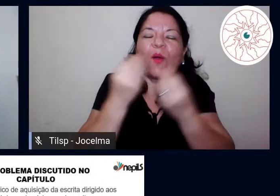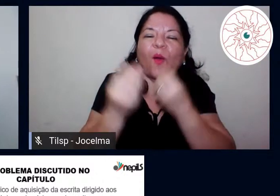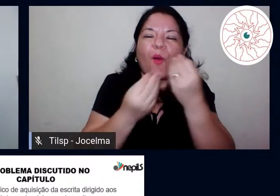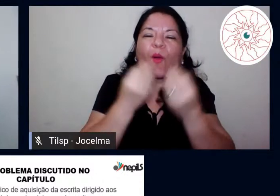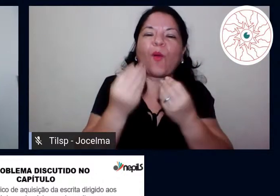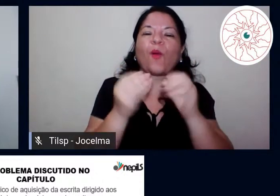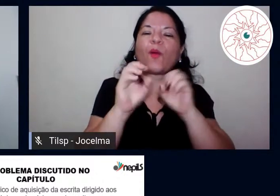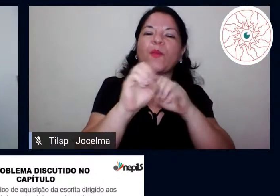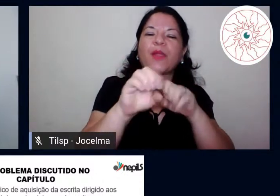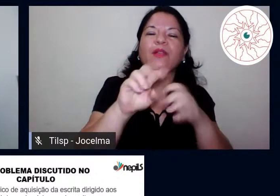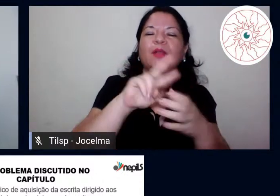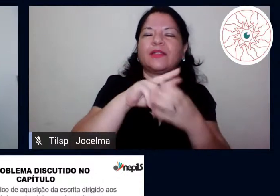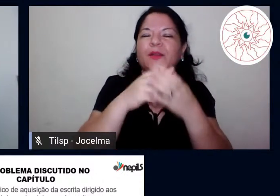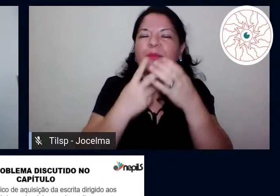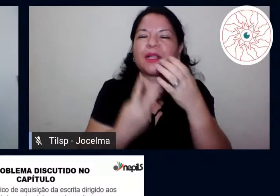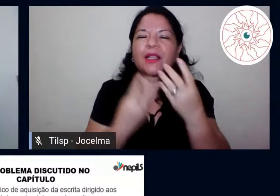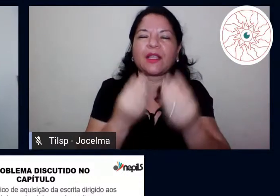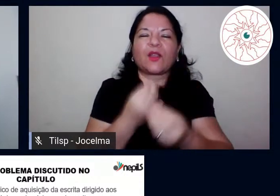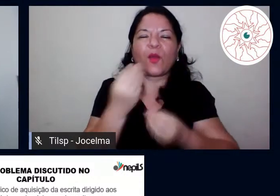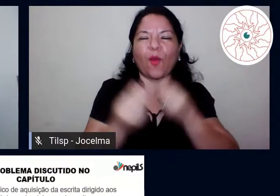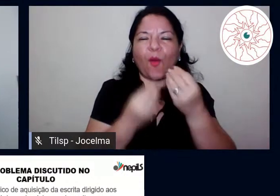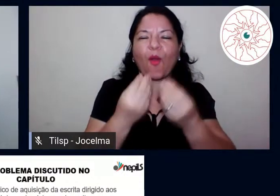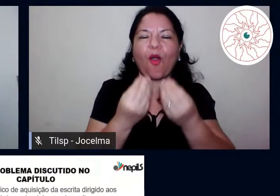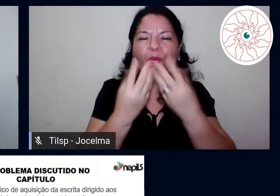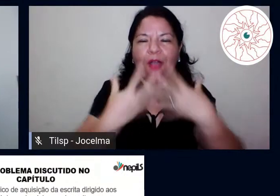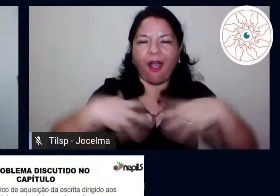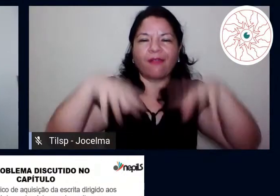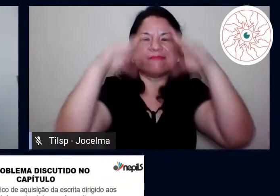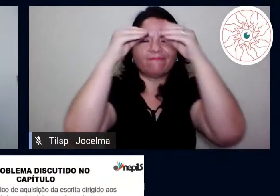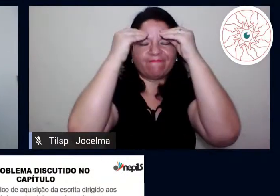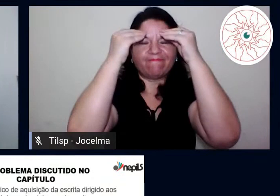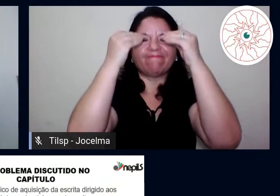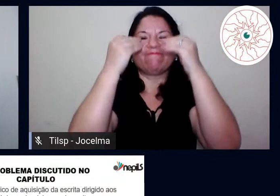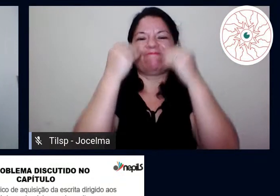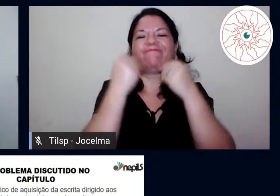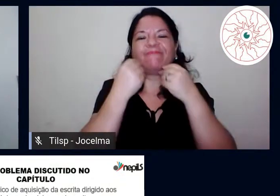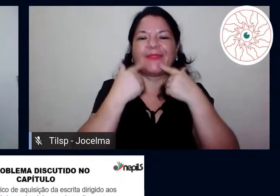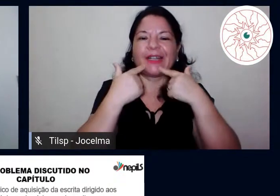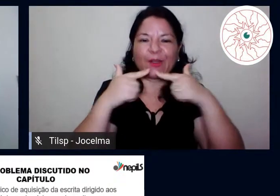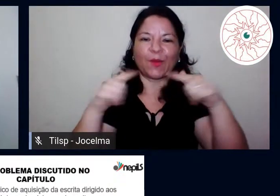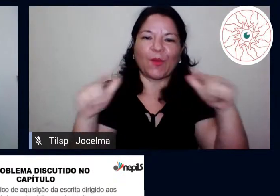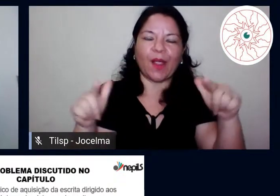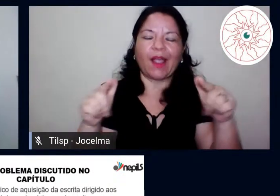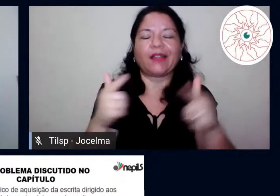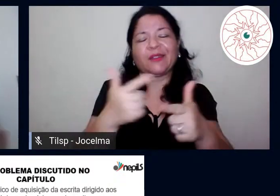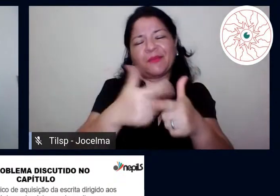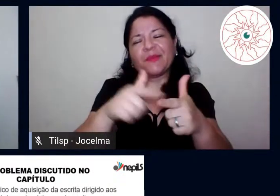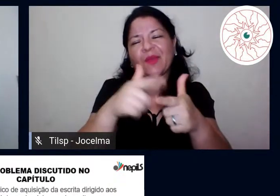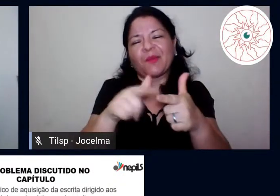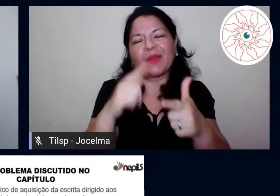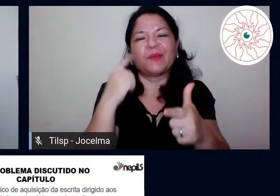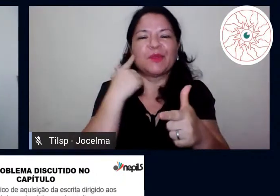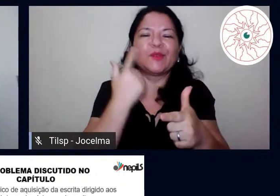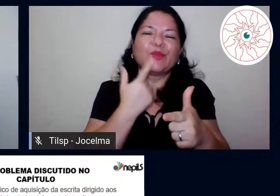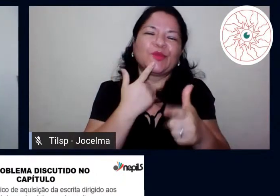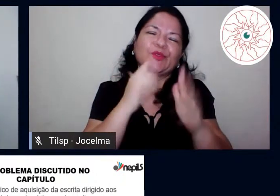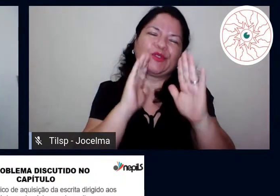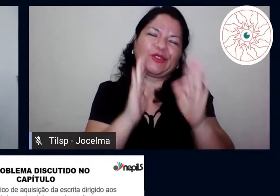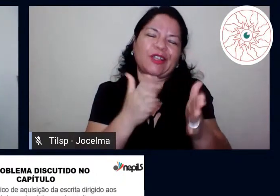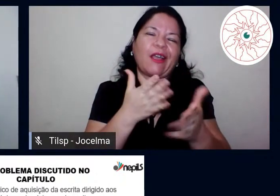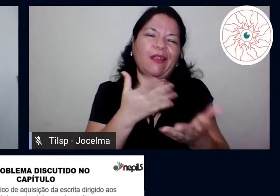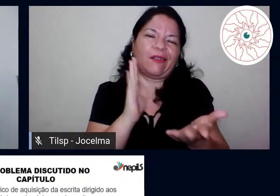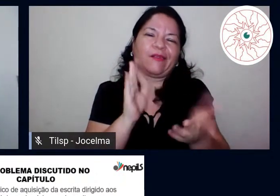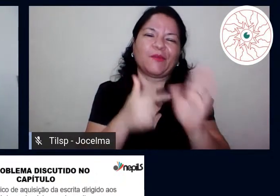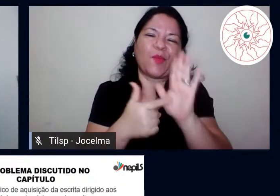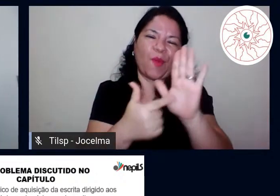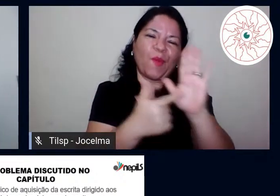bilíngue, da aquisição da linguagem, né, todo esse problema enfrentado pelo surdo que já foi abordado nos nas